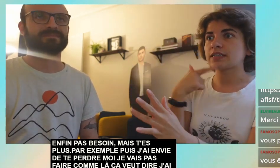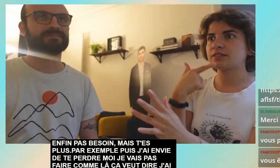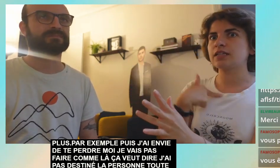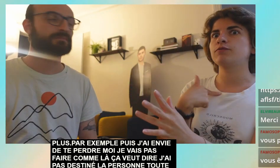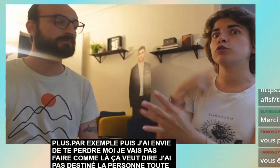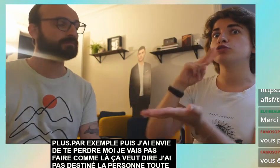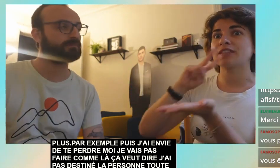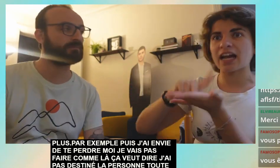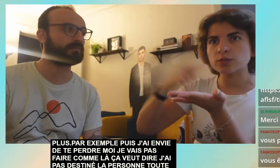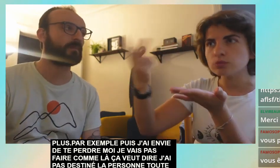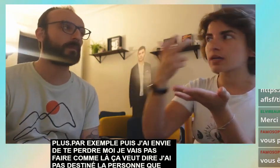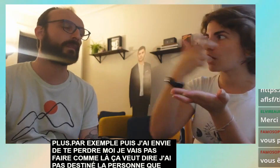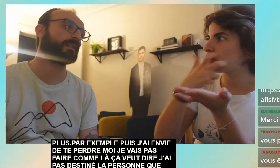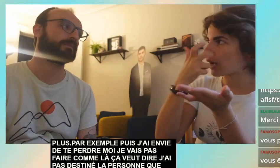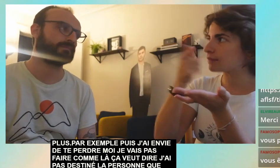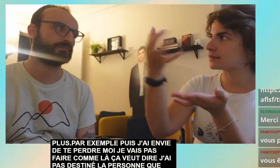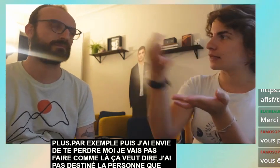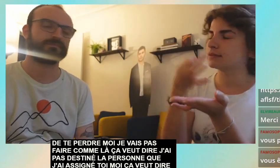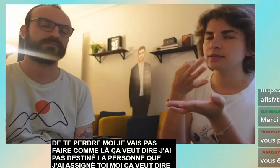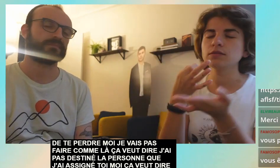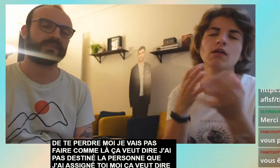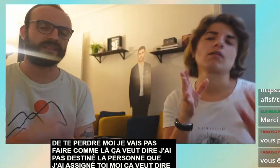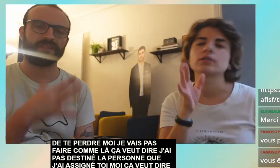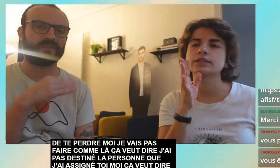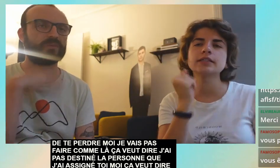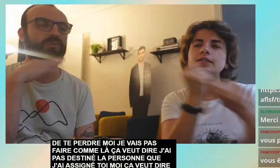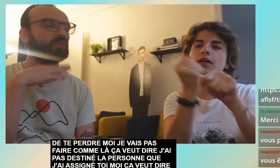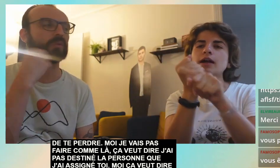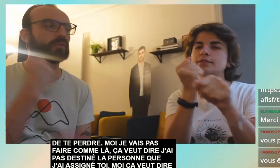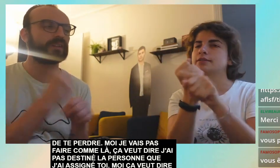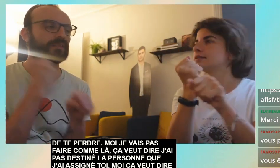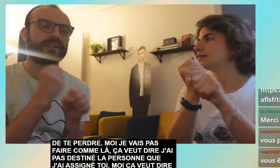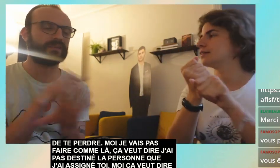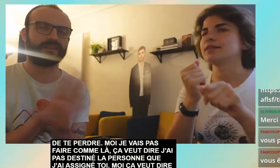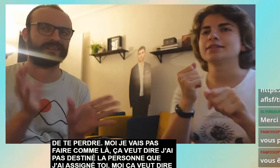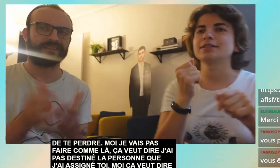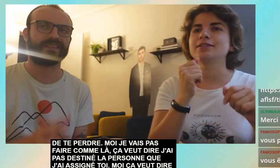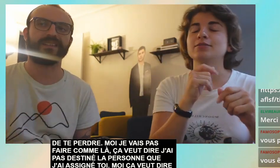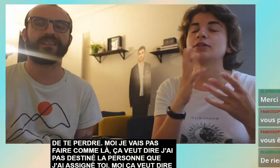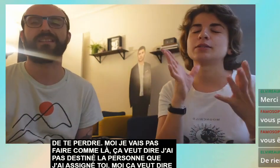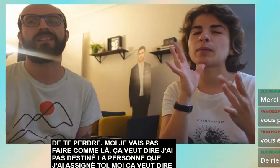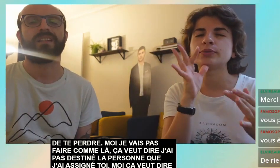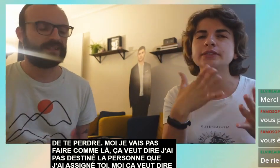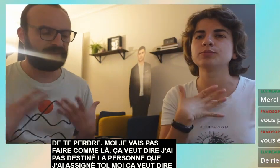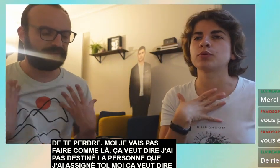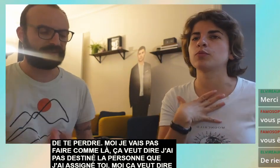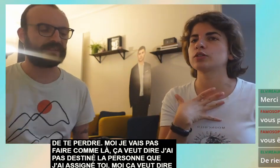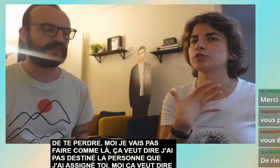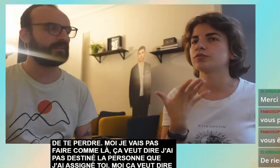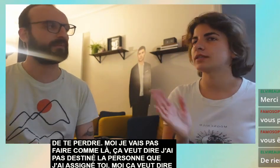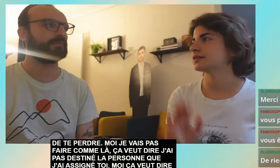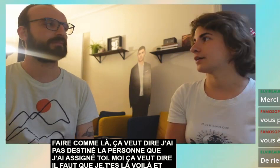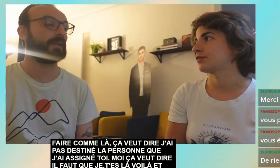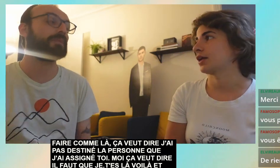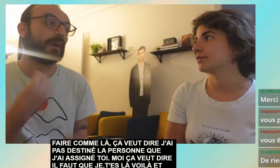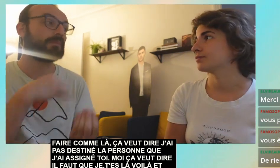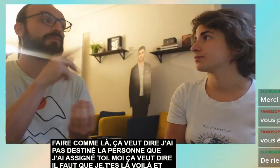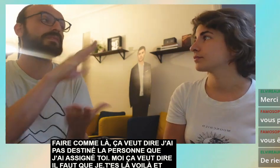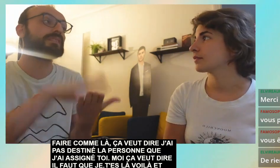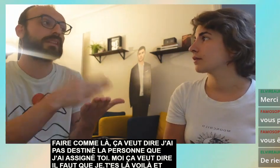veut dire qu'il faut que je traduise à l'oral que dit. T'es là. Trop de travail, voilà. T'es pas petit. C'est pour moi, fatigant mais et ça, tout. ça, Et ça. puis, en plus, t'es